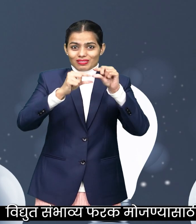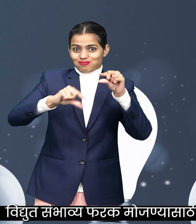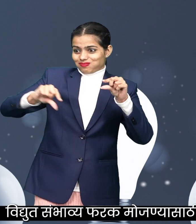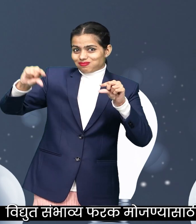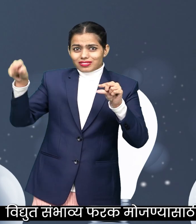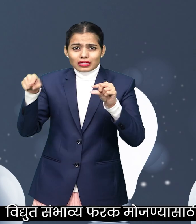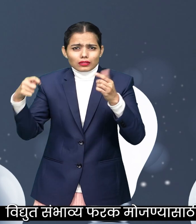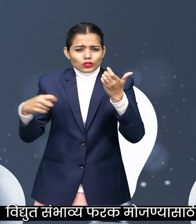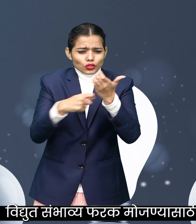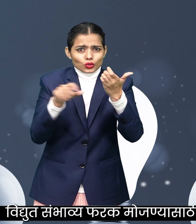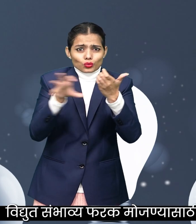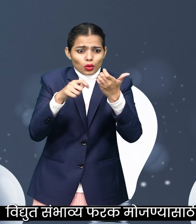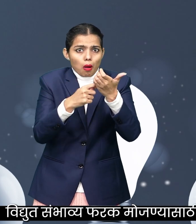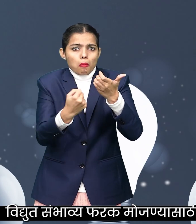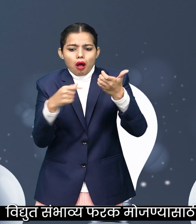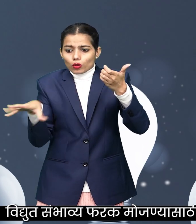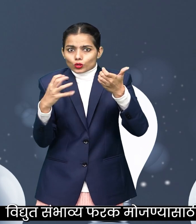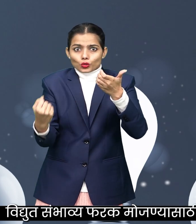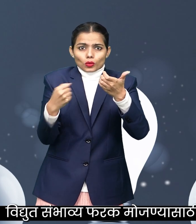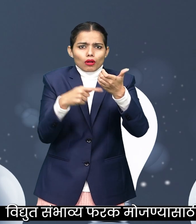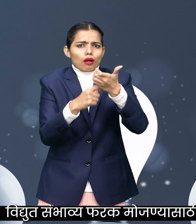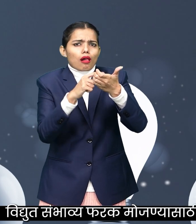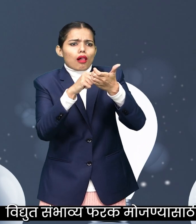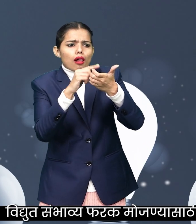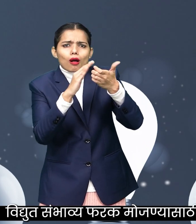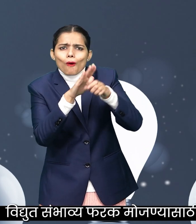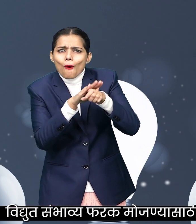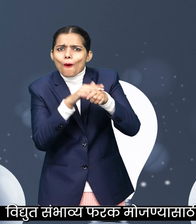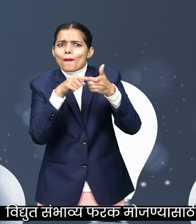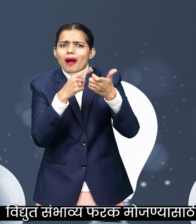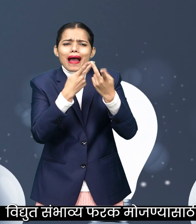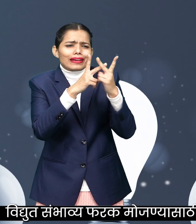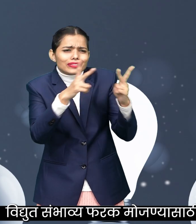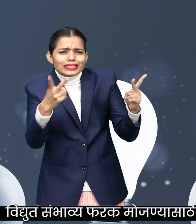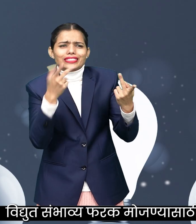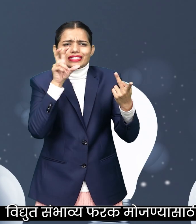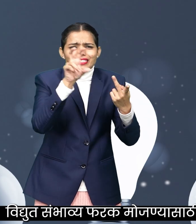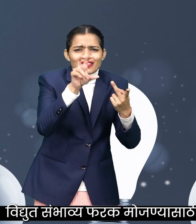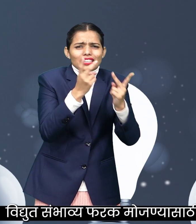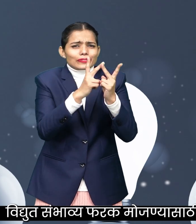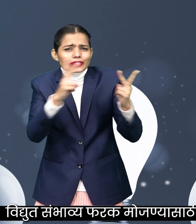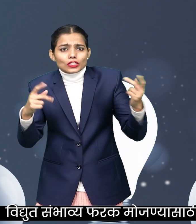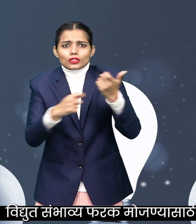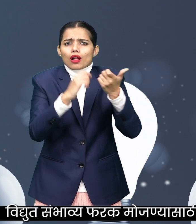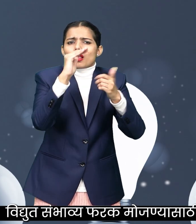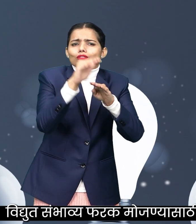विद्युत संभाव्य फरक मोजण्यासाठी व्होल्टमीटर या उपकरणाचा वापर केला जातो.